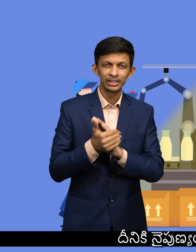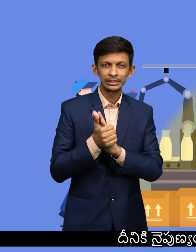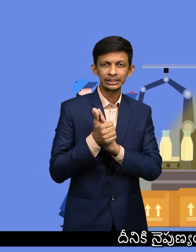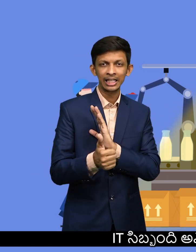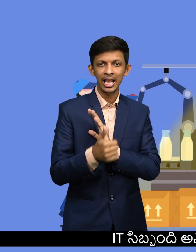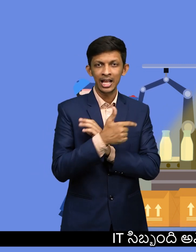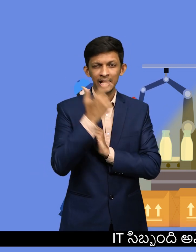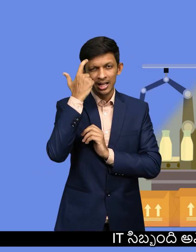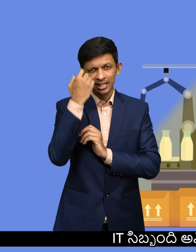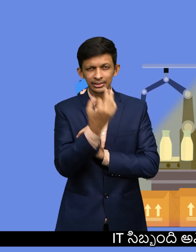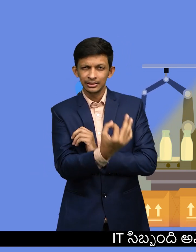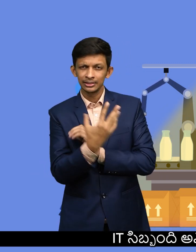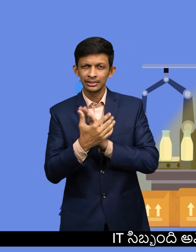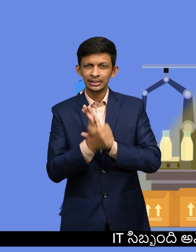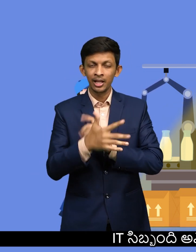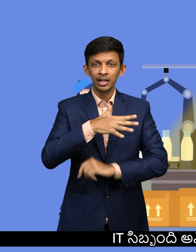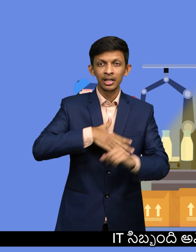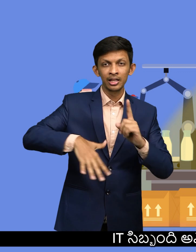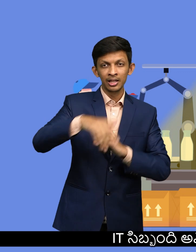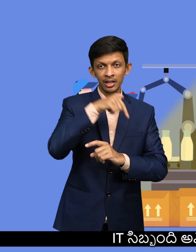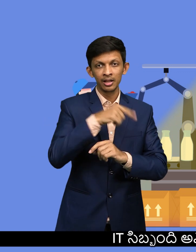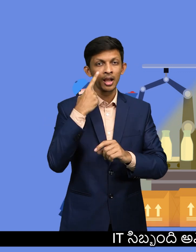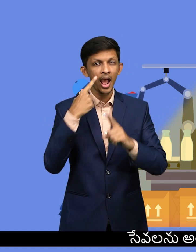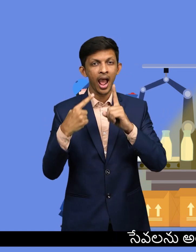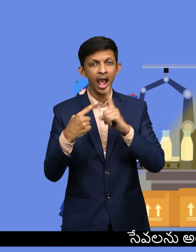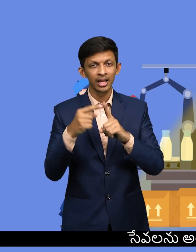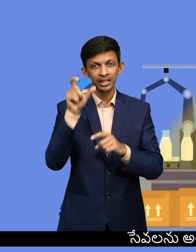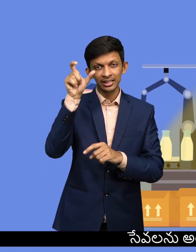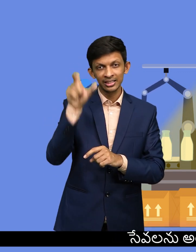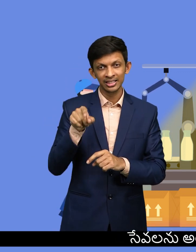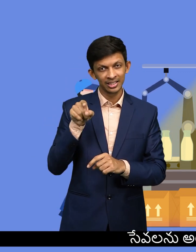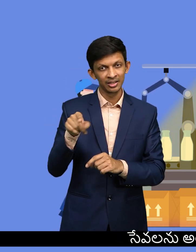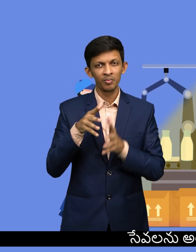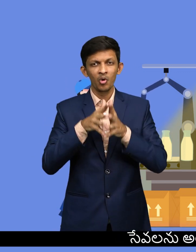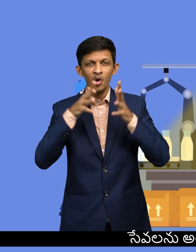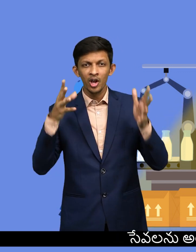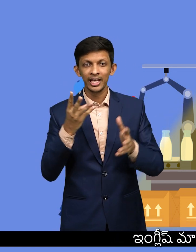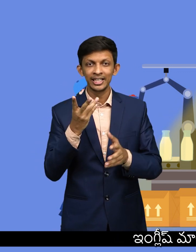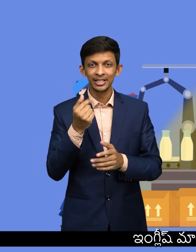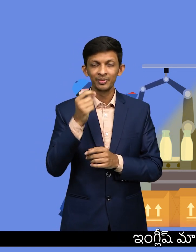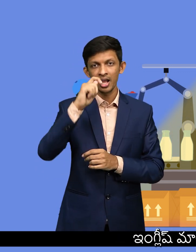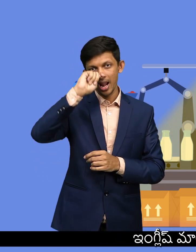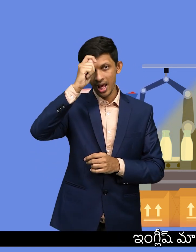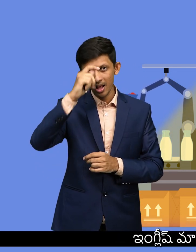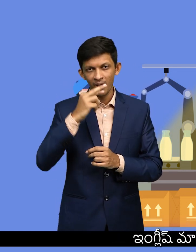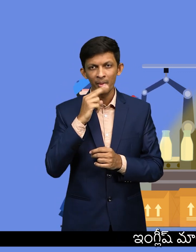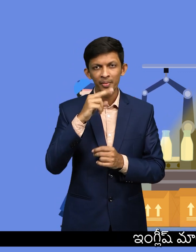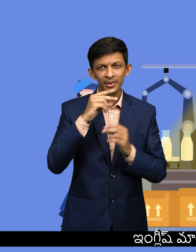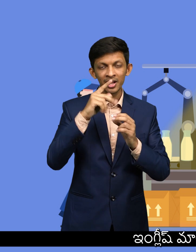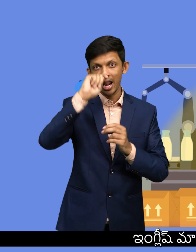మరియు ఐటీ సిబ్బంది అవసరం మరియు కస్టమర్ కేర్ సేవలను అందించగల పెద్ద సంఖ్యలో ఇంగ్లీష్ మాట్లాడే వ్యక్తులు అవసరం.